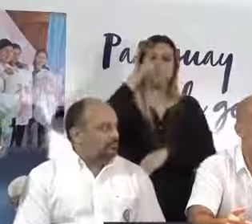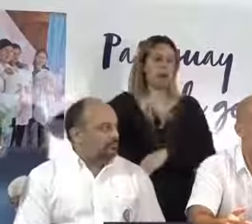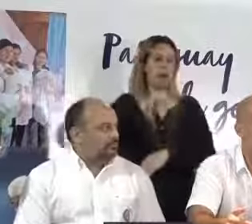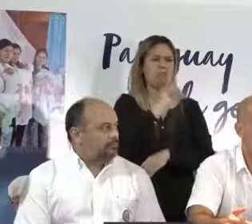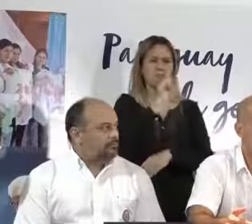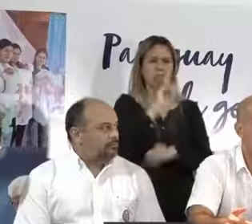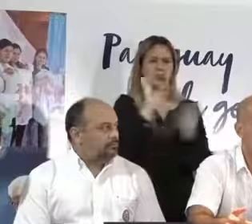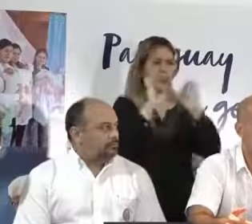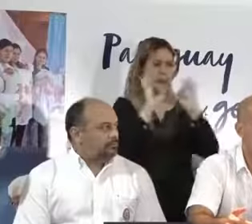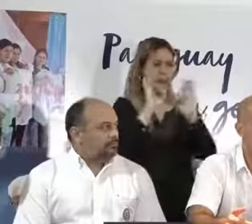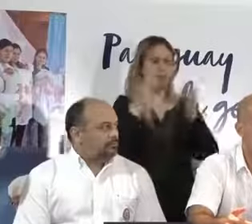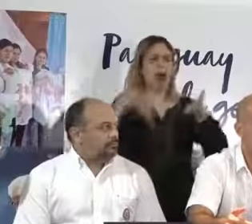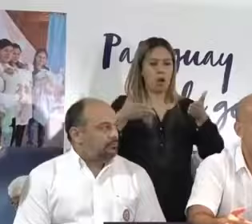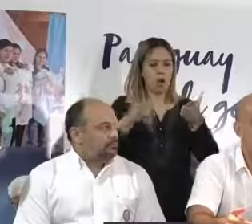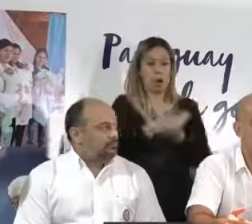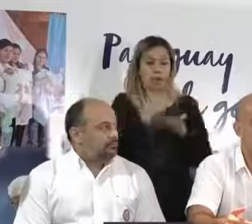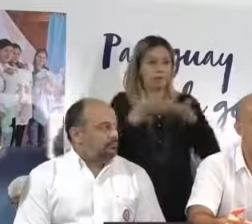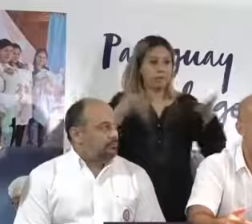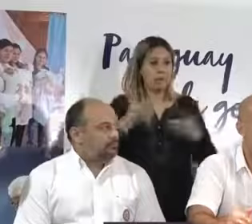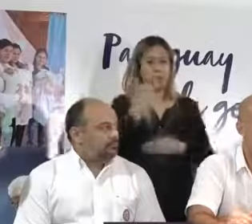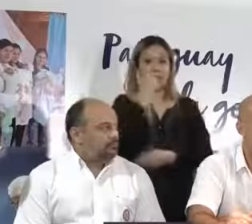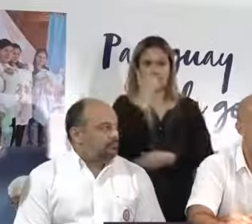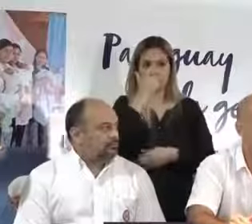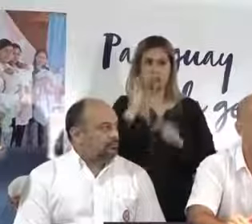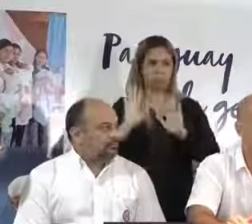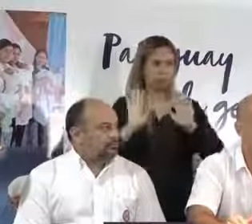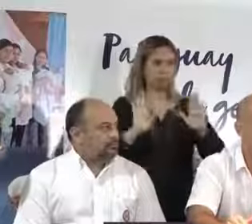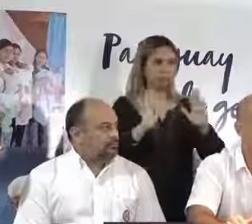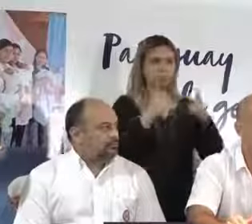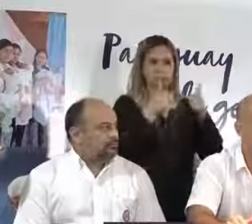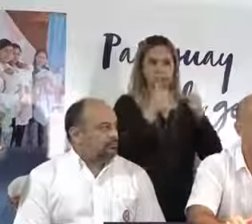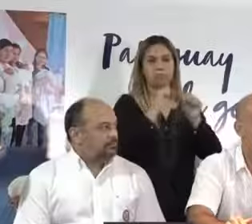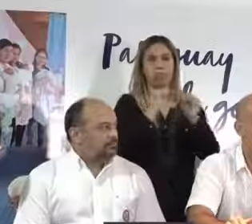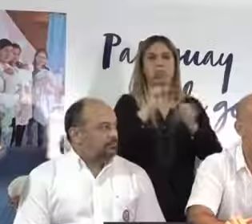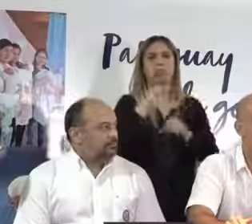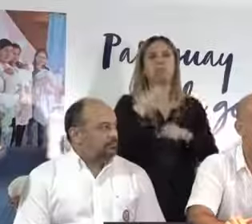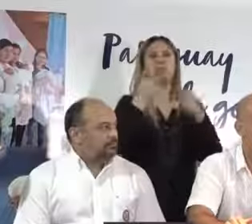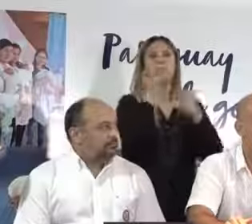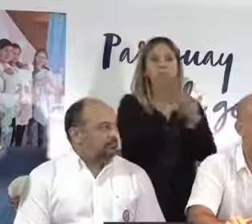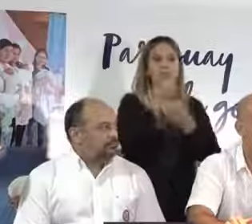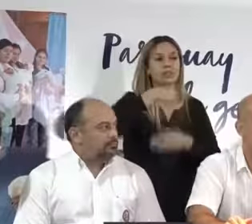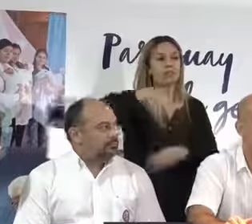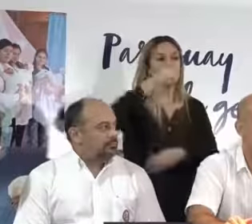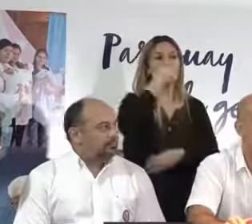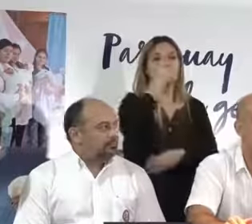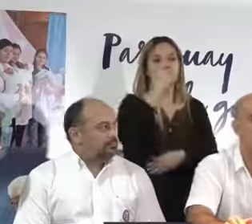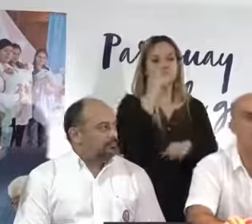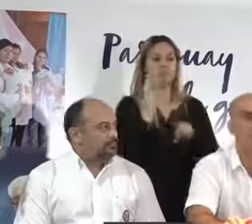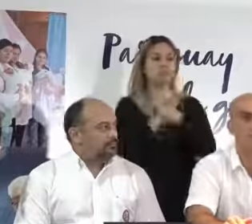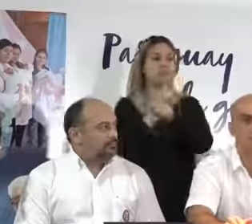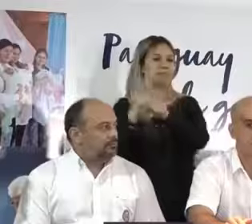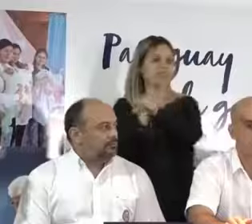la situación y haremos las recomendaciones pertinentes con la anticipación debida también en caso de ser